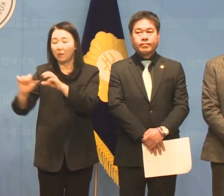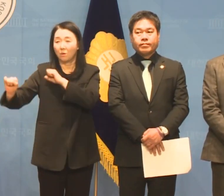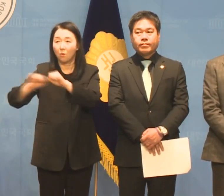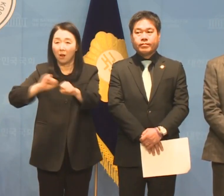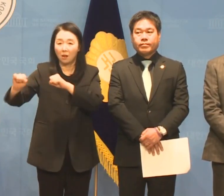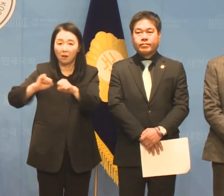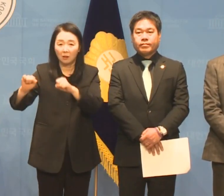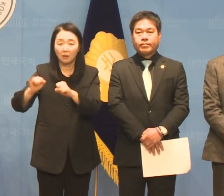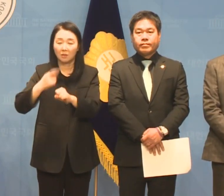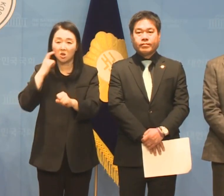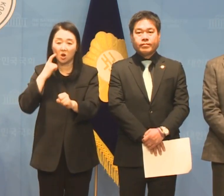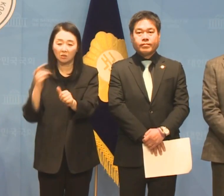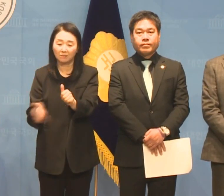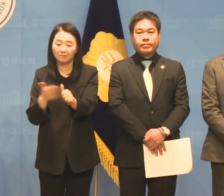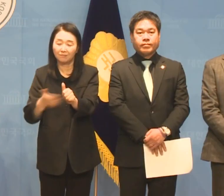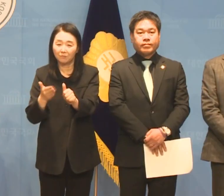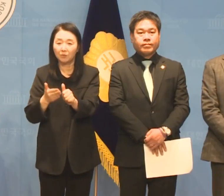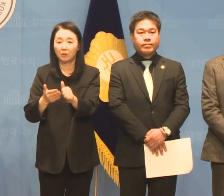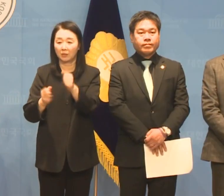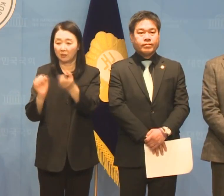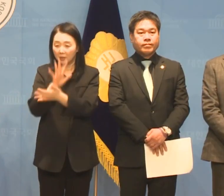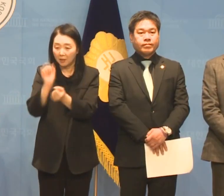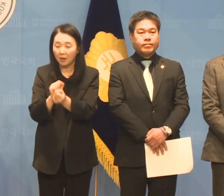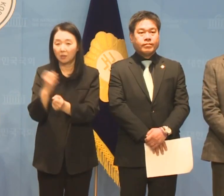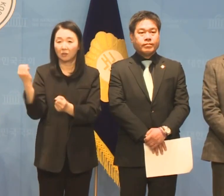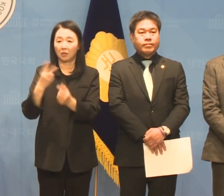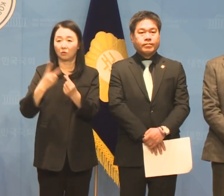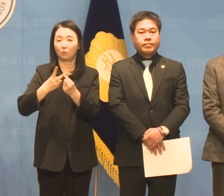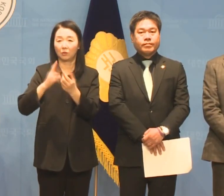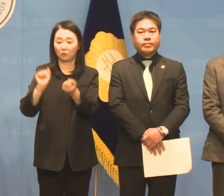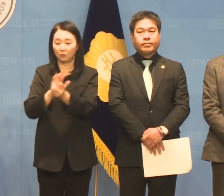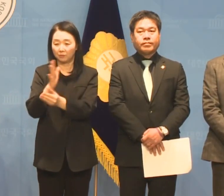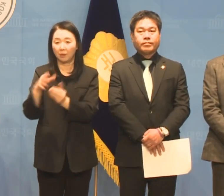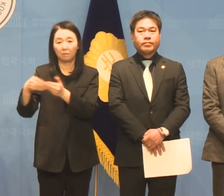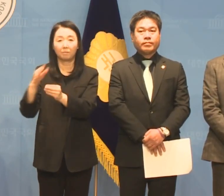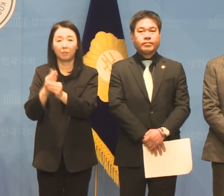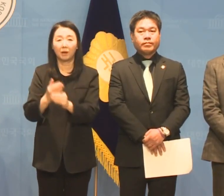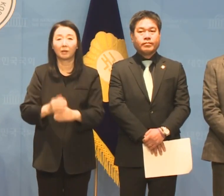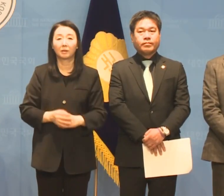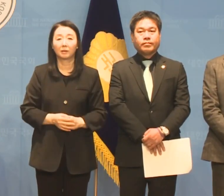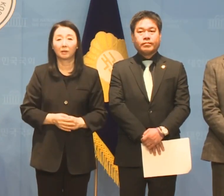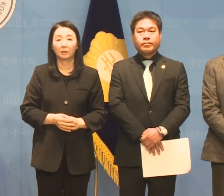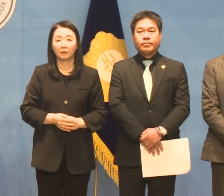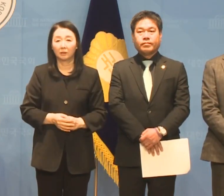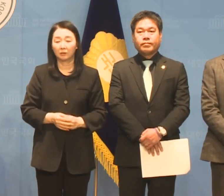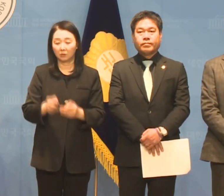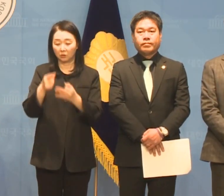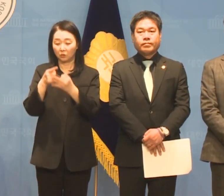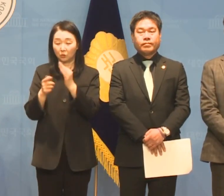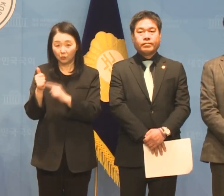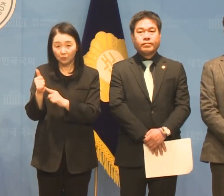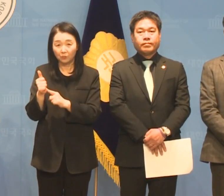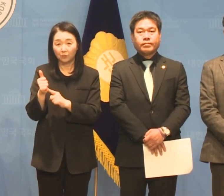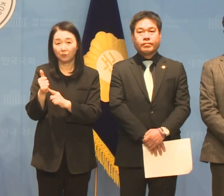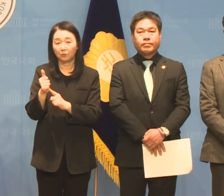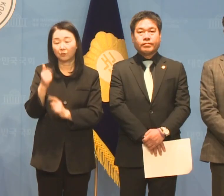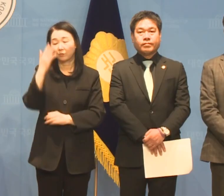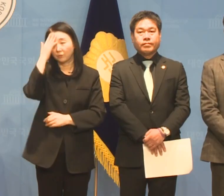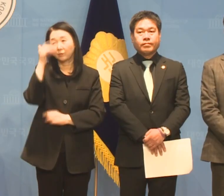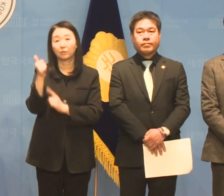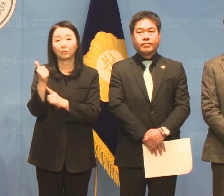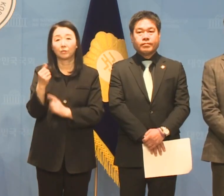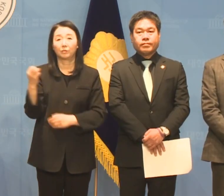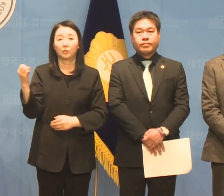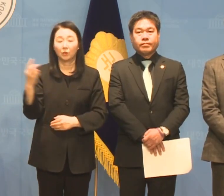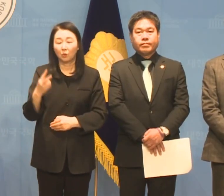치고 거짓 선동으로 내란 그리고 제2의 내란을 주도하고 있습니다. 그 윤석열과 내란 속의 윤석열과 이른바